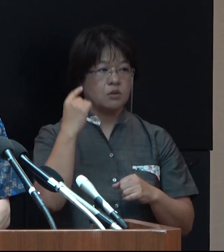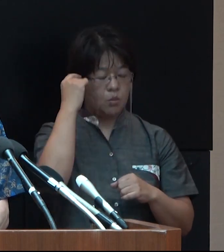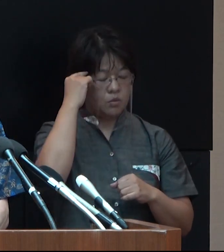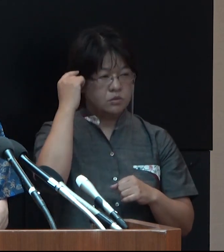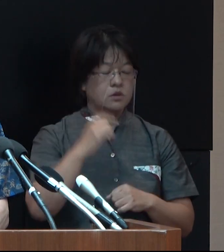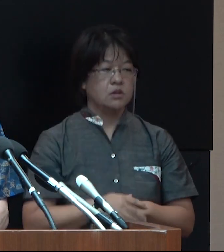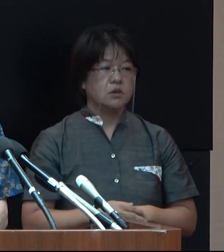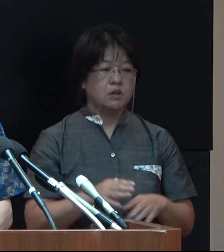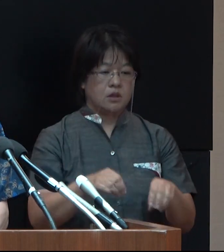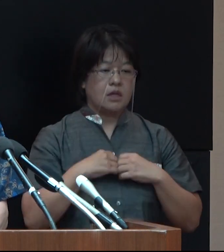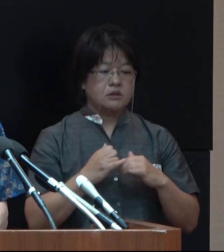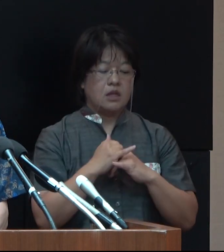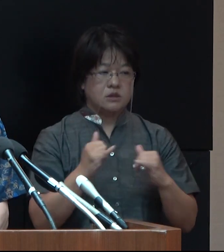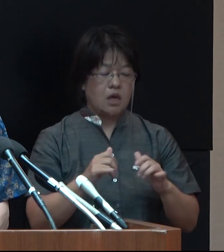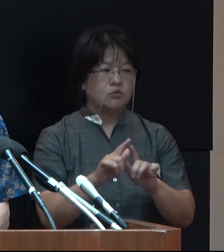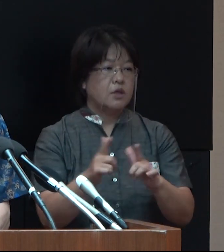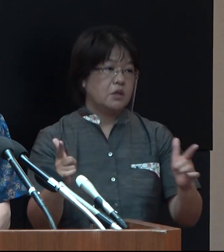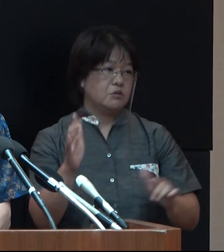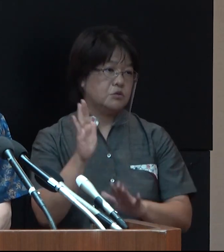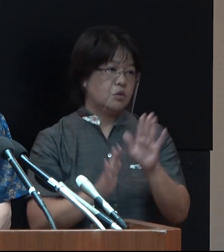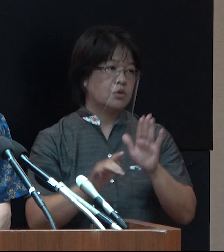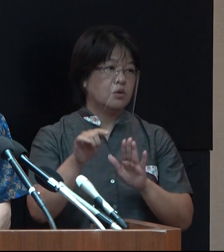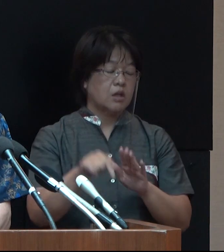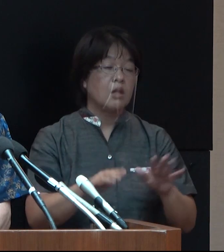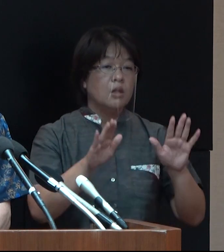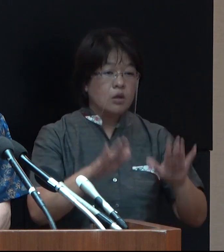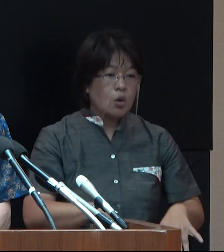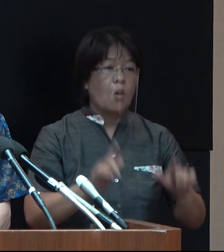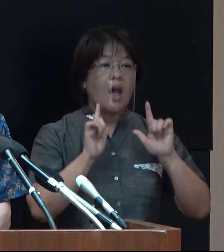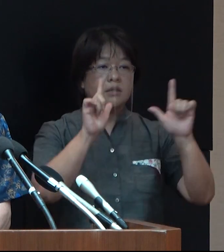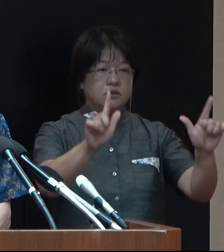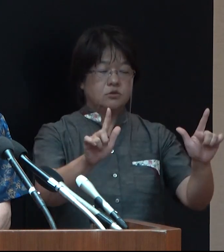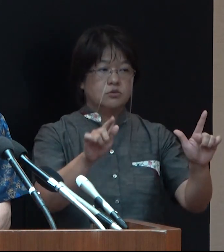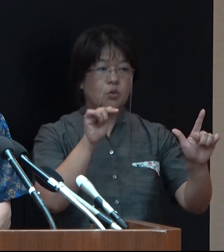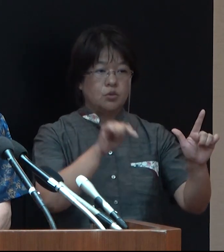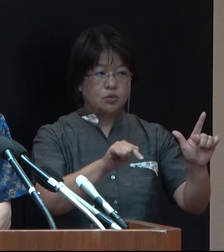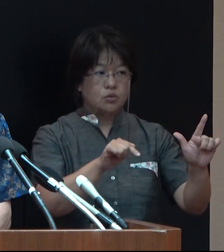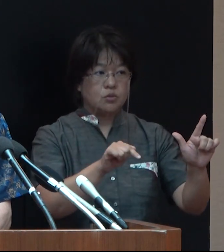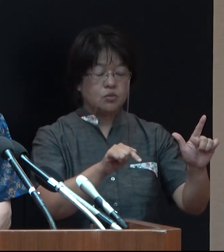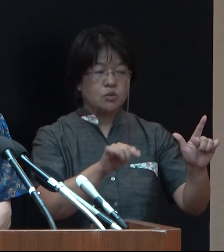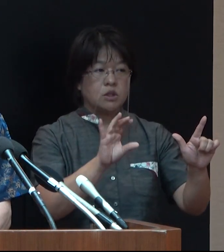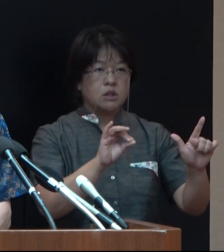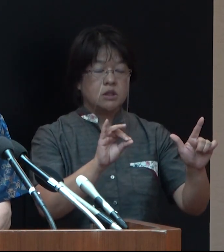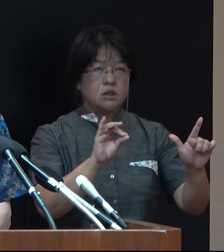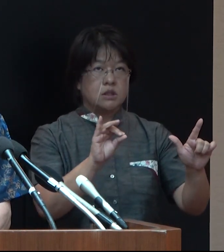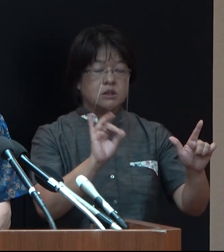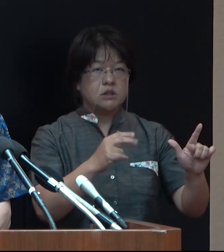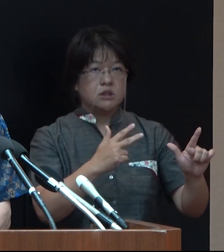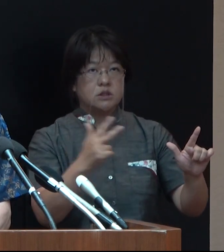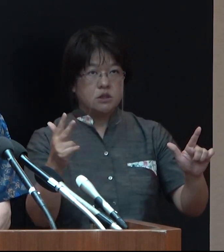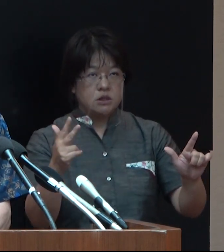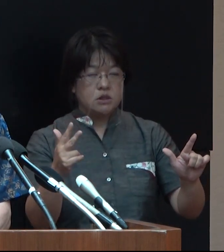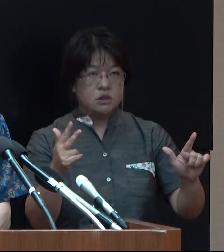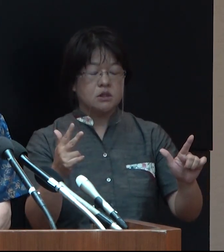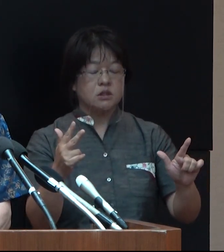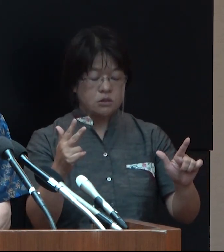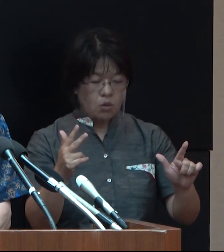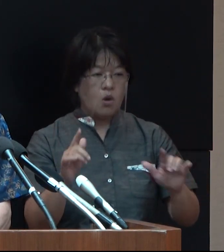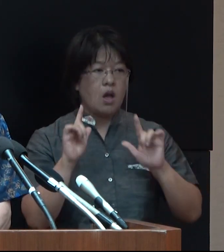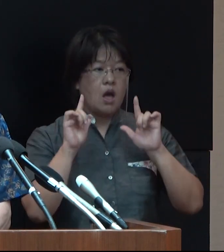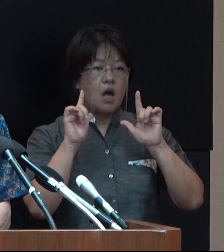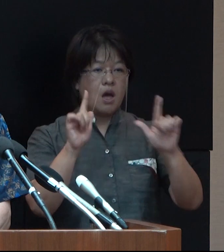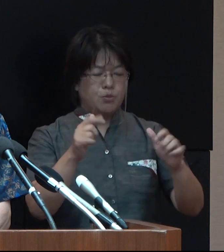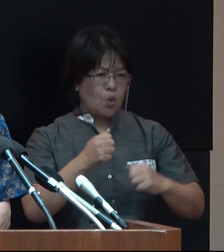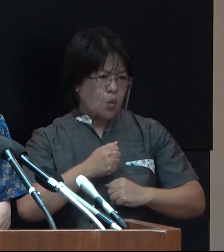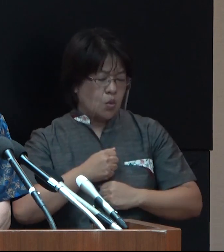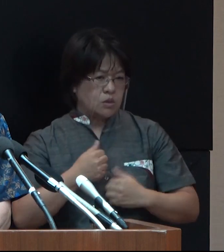ました。今日は緊急事態宣言の発出ということですが、知事の頭の中でどの時点でもうこれは緊急事態